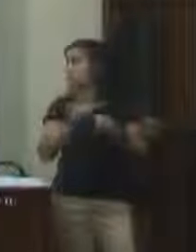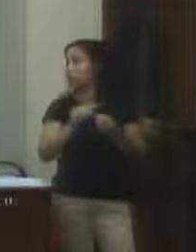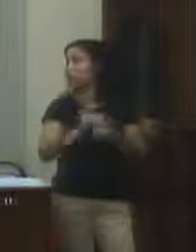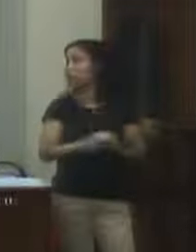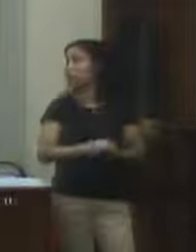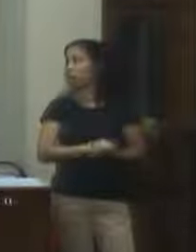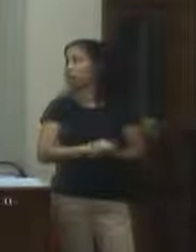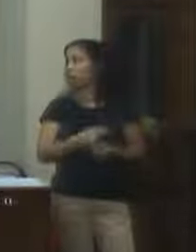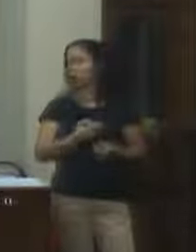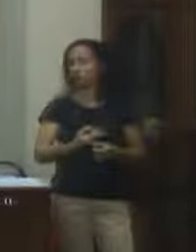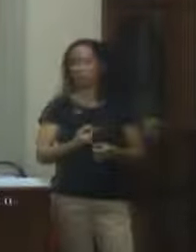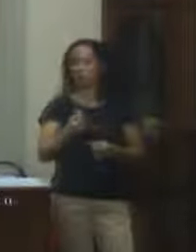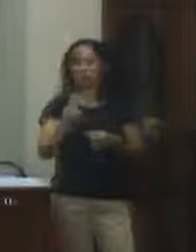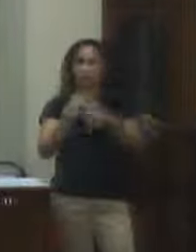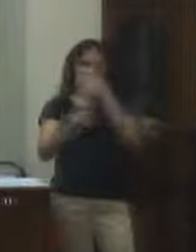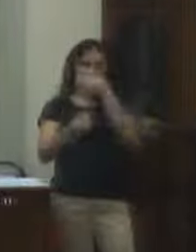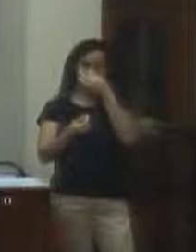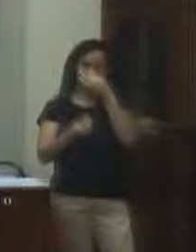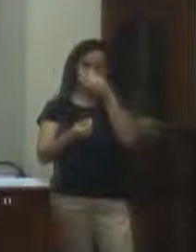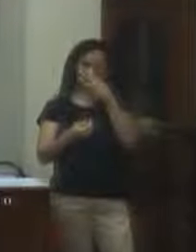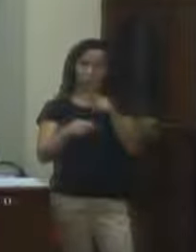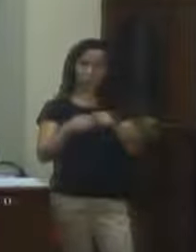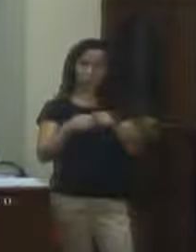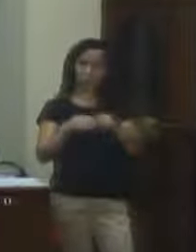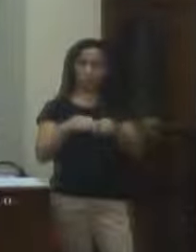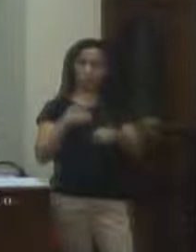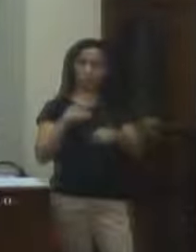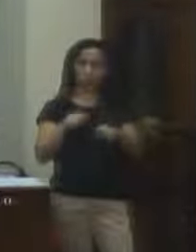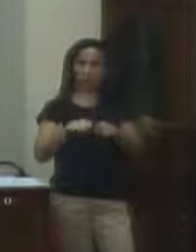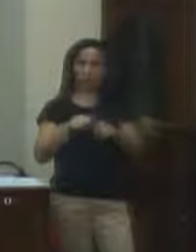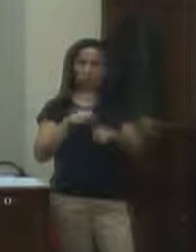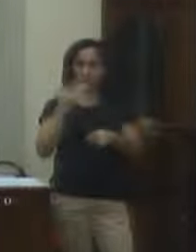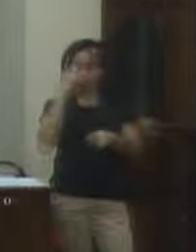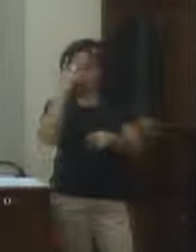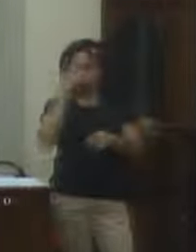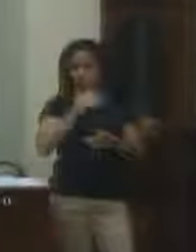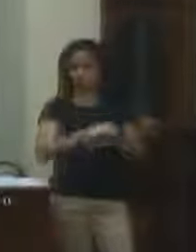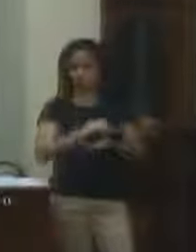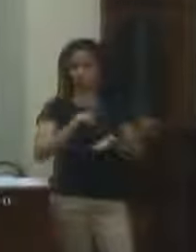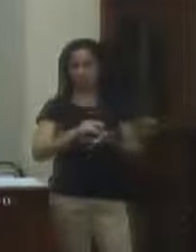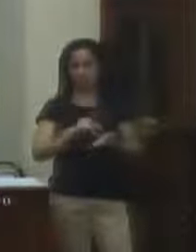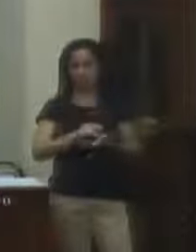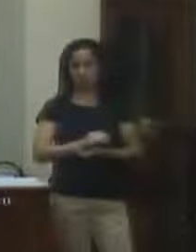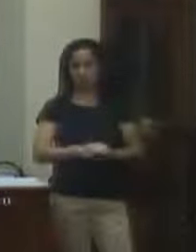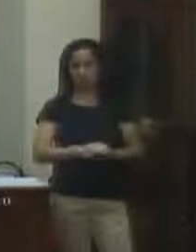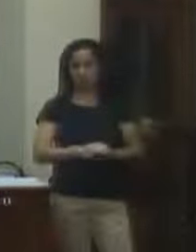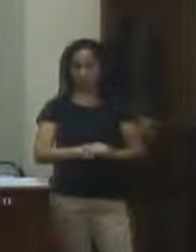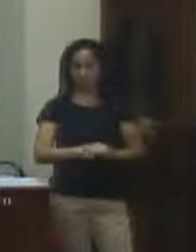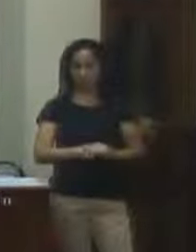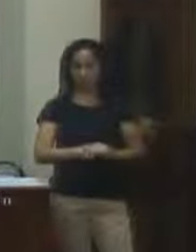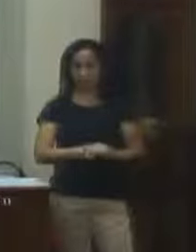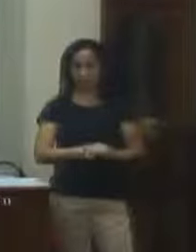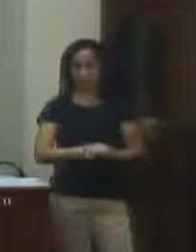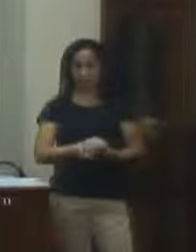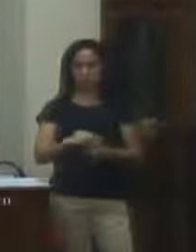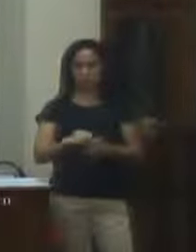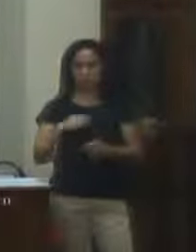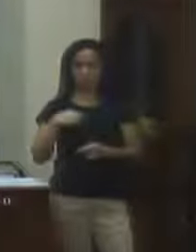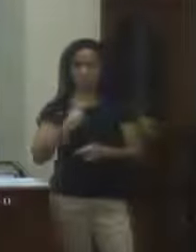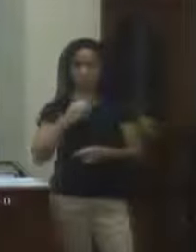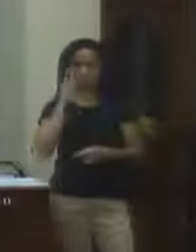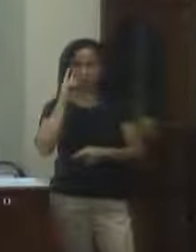determinação, que é a parte financeira, a praticidade, a parte financeira, na verdade. Então, a gente vê que